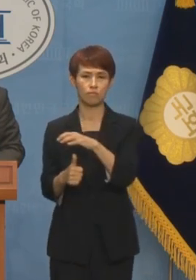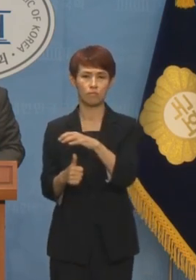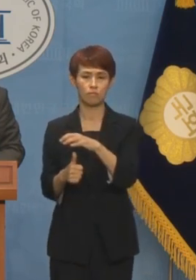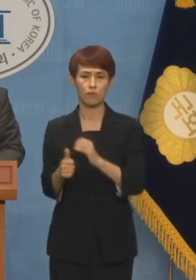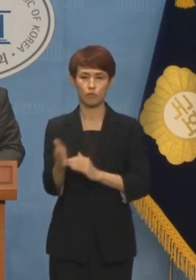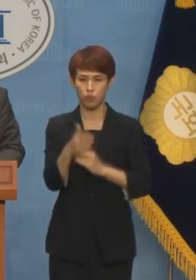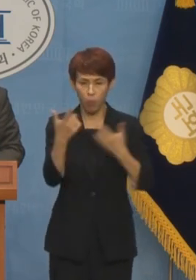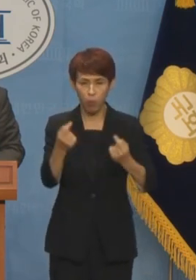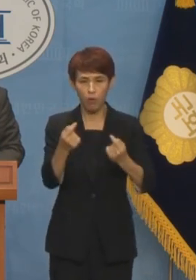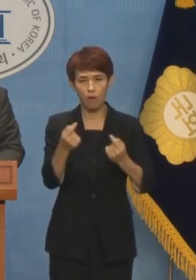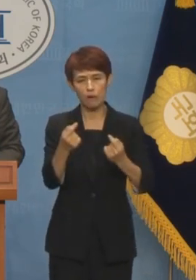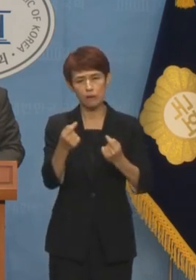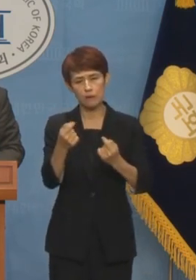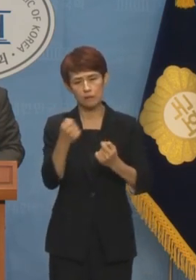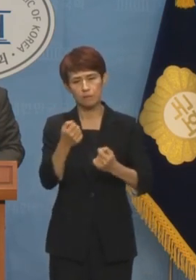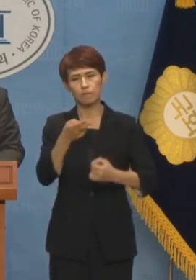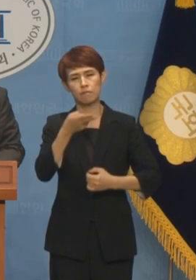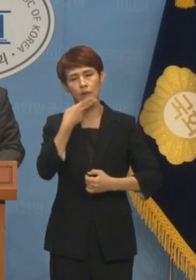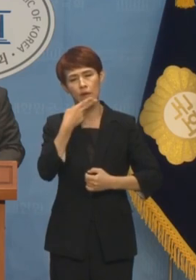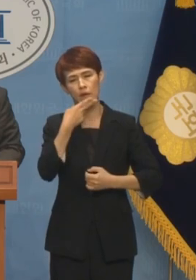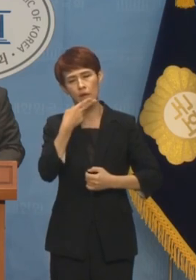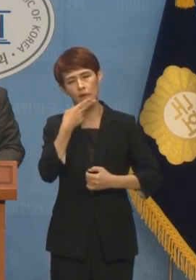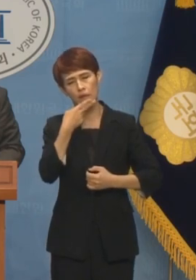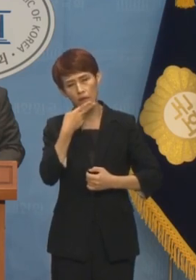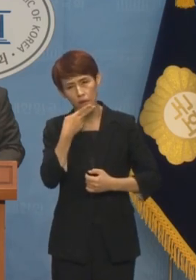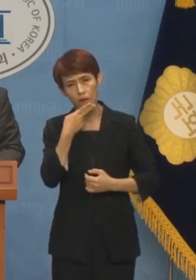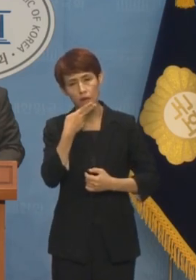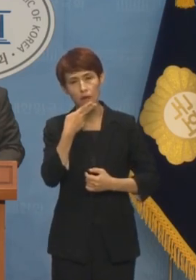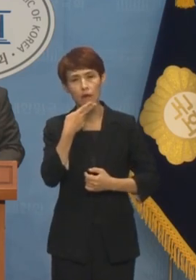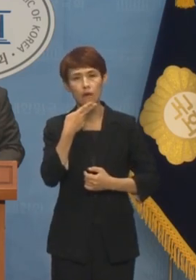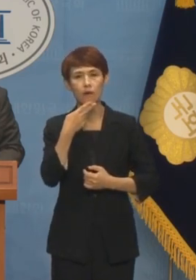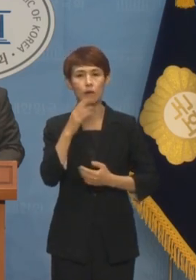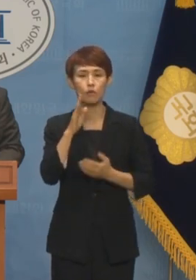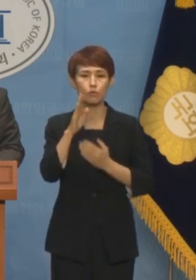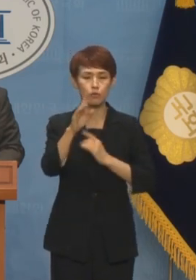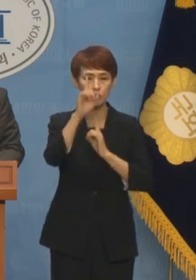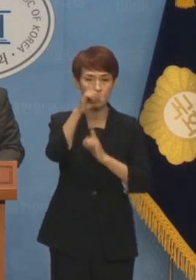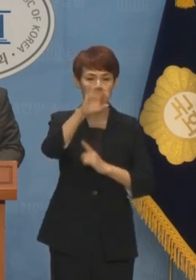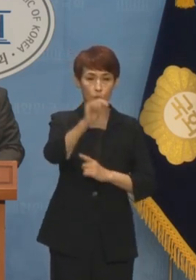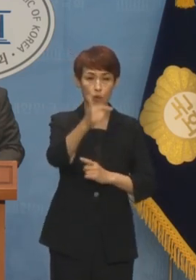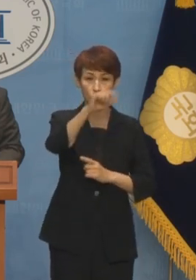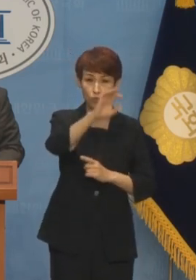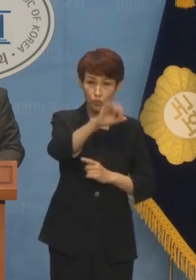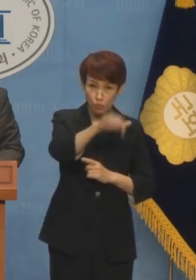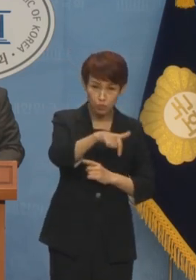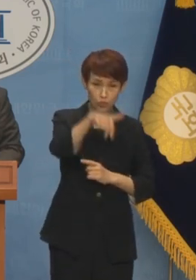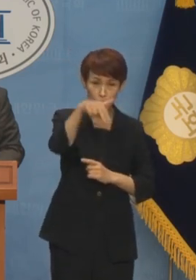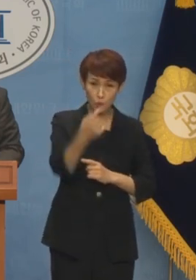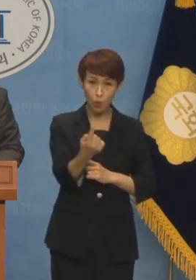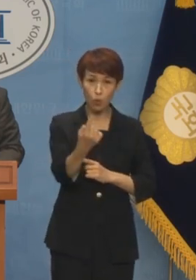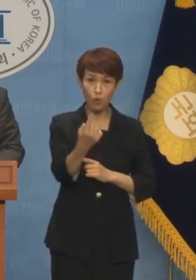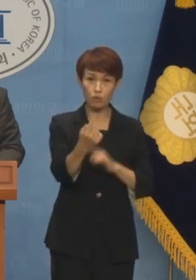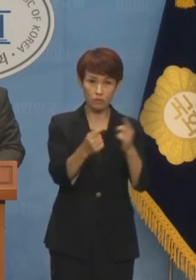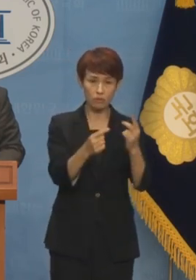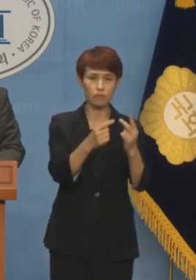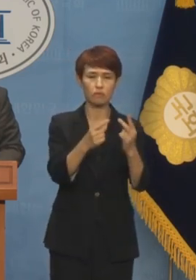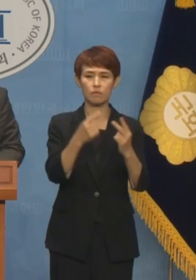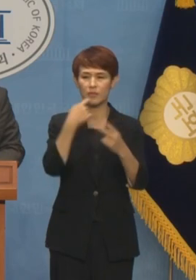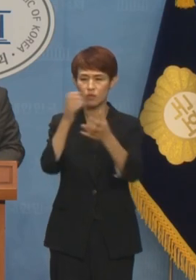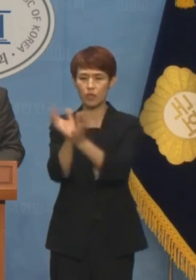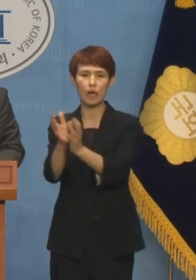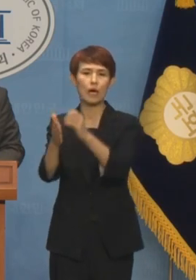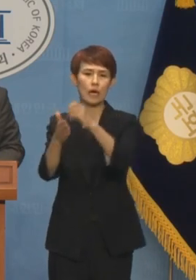말라 죽어가고 있는 것을 느꼈습니다. 그리고 이원욱, 조홍천 의원님이 민주당을 탈당했습니다.